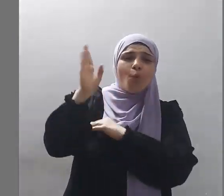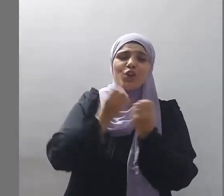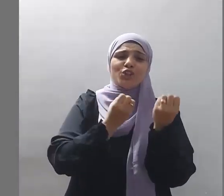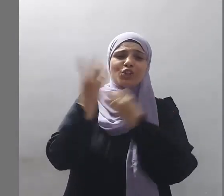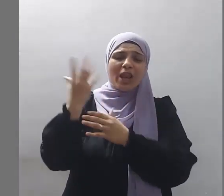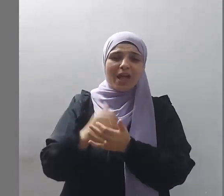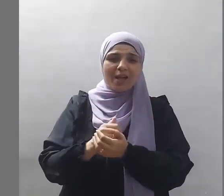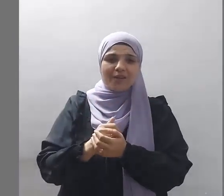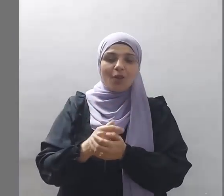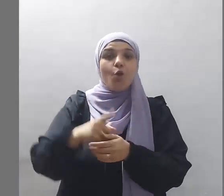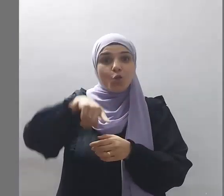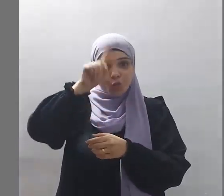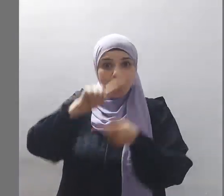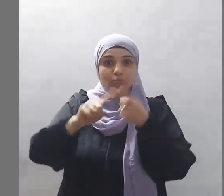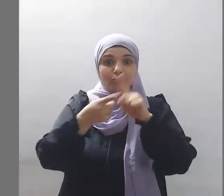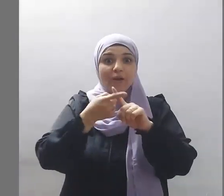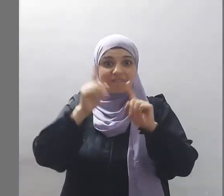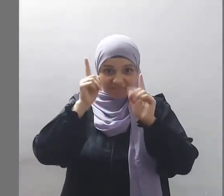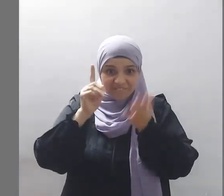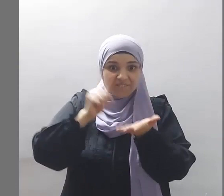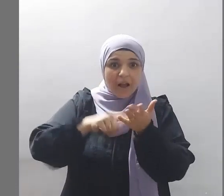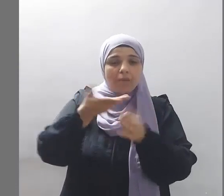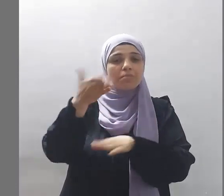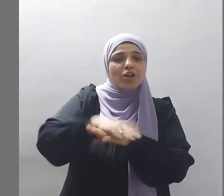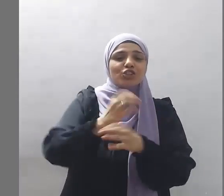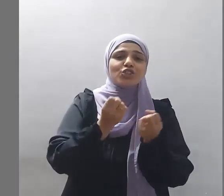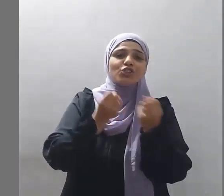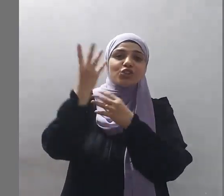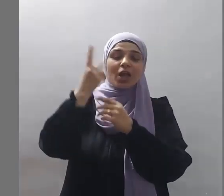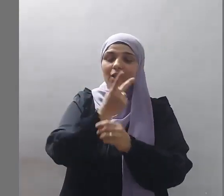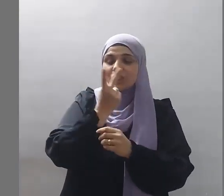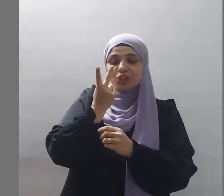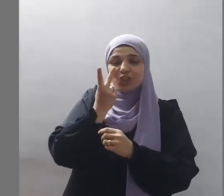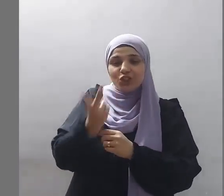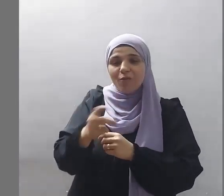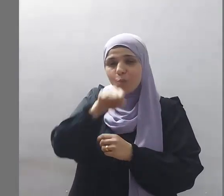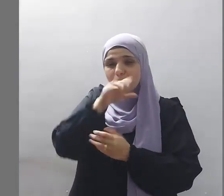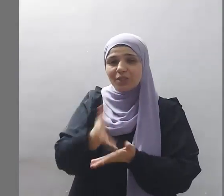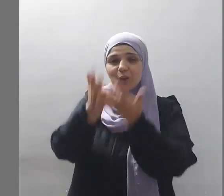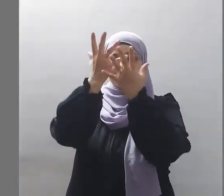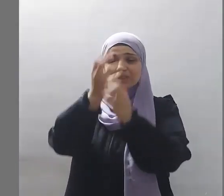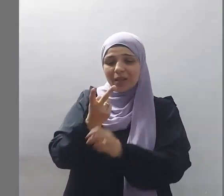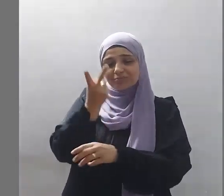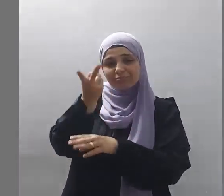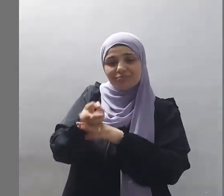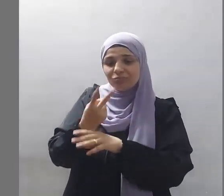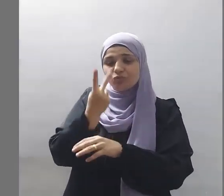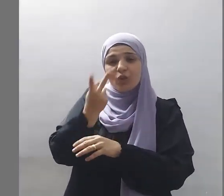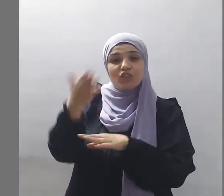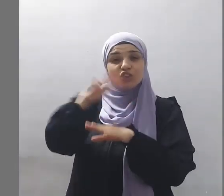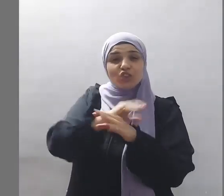فقتل يوم أحد شهيدا، وعندما رآه نبينا صلى الله عليه وسلم شهيدا قال